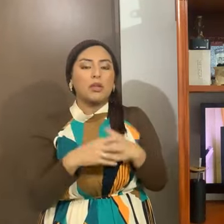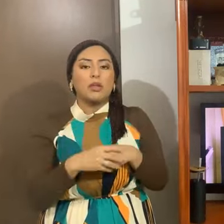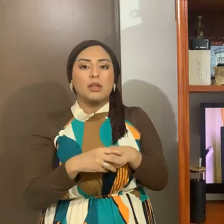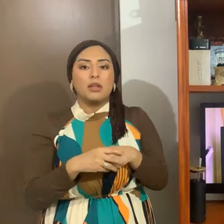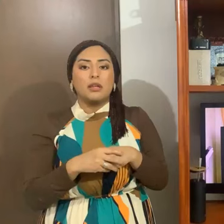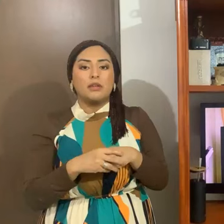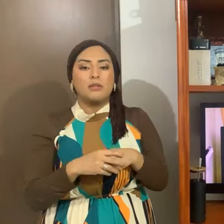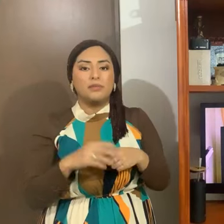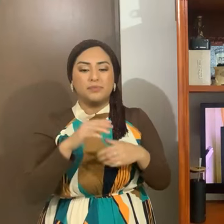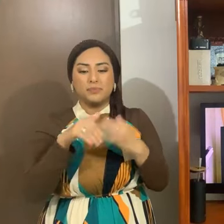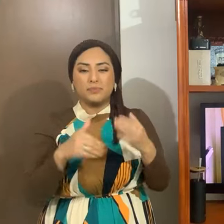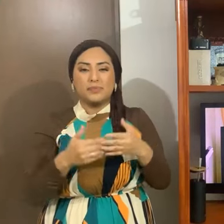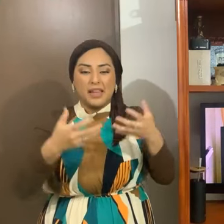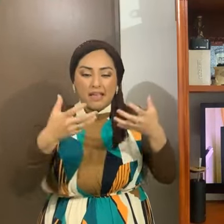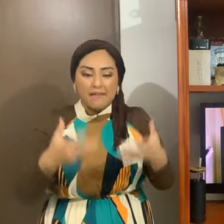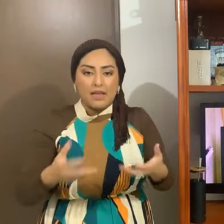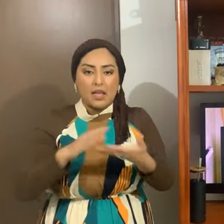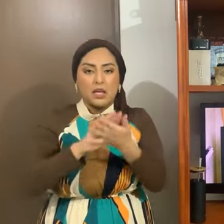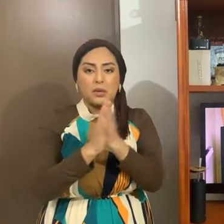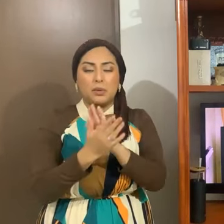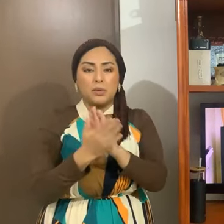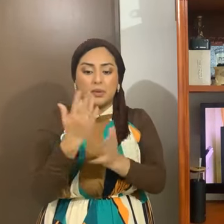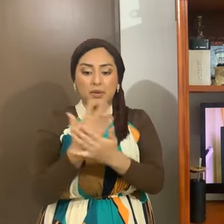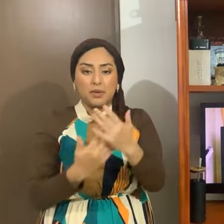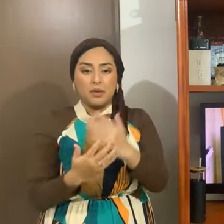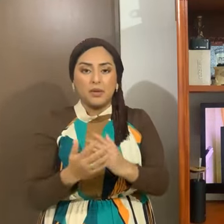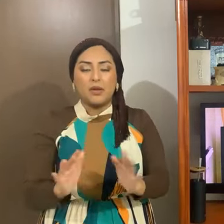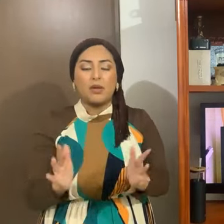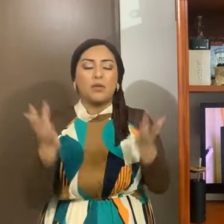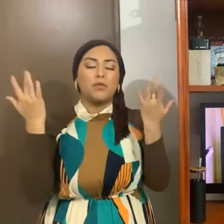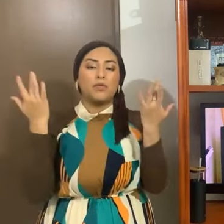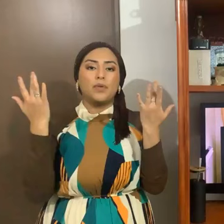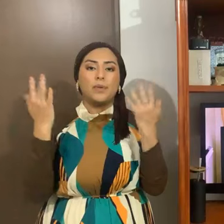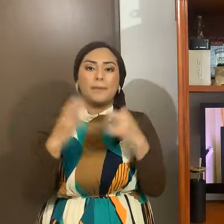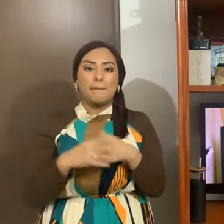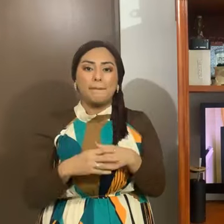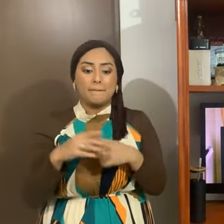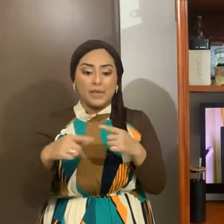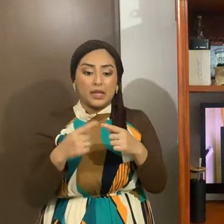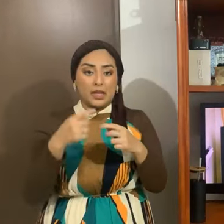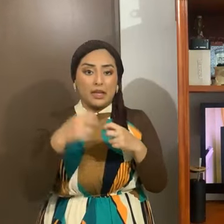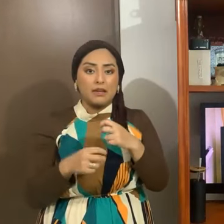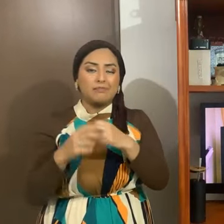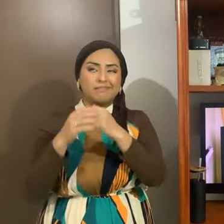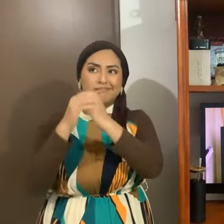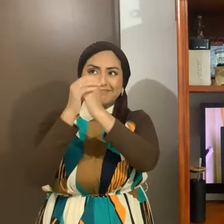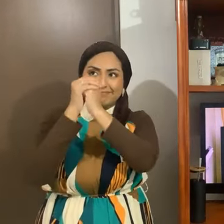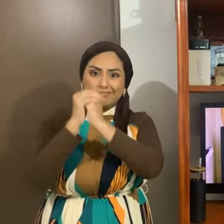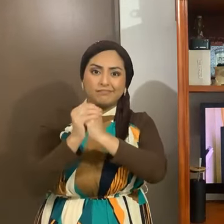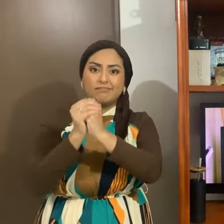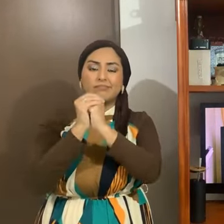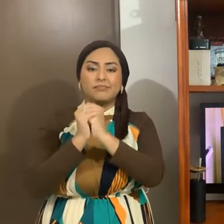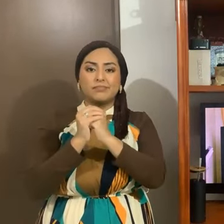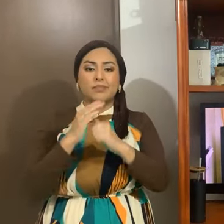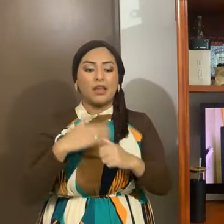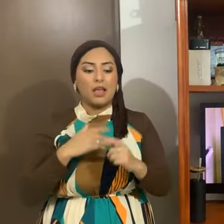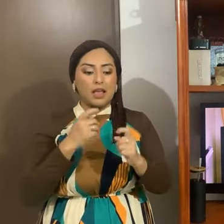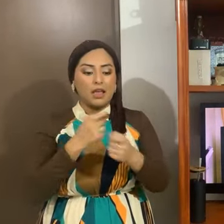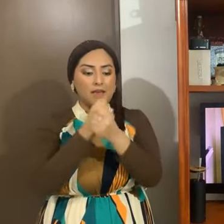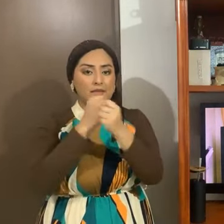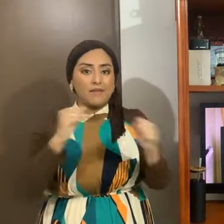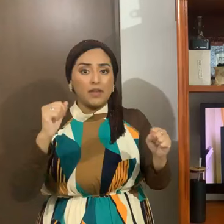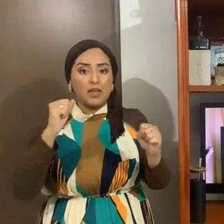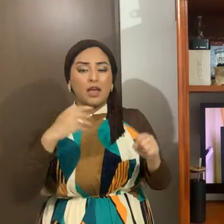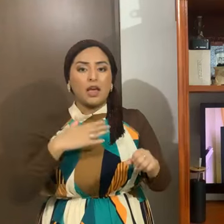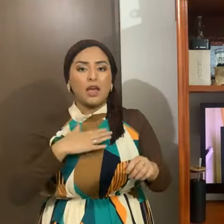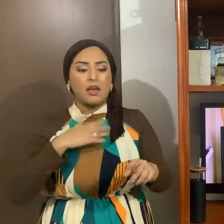aparté su hombro de debajo de la carga, sus manos fueron descargadas de los cestos. En la calamidad clamaste y yo te